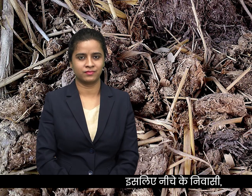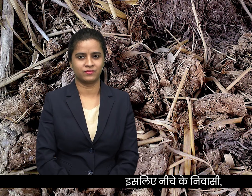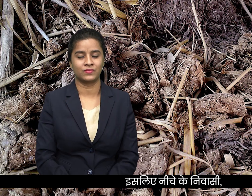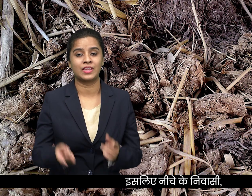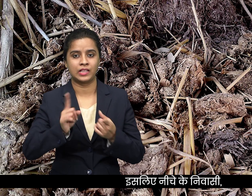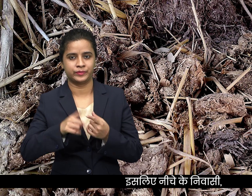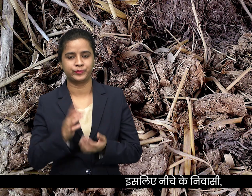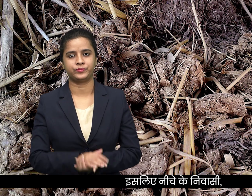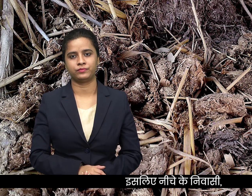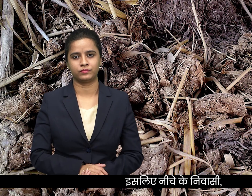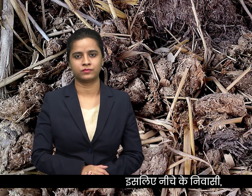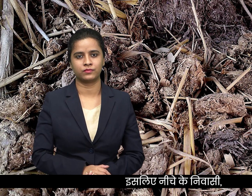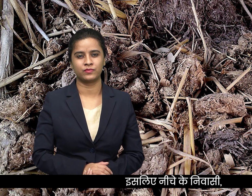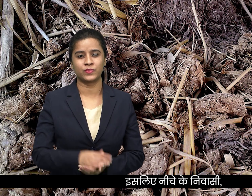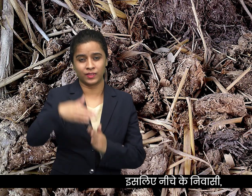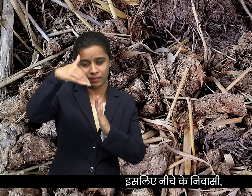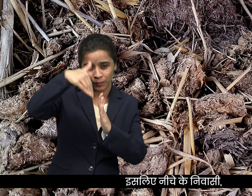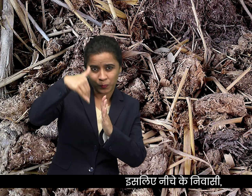इसलिए नीचे के निवासी